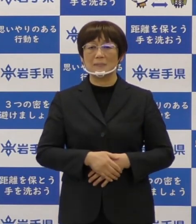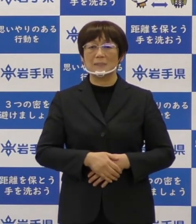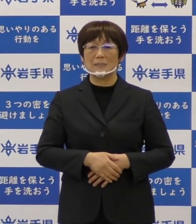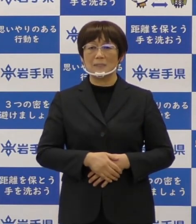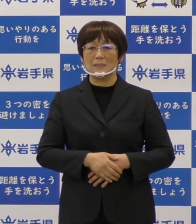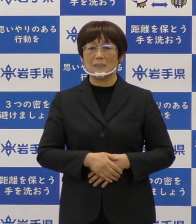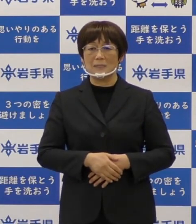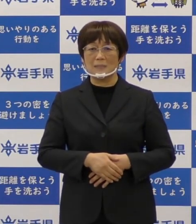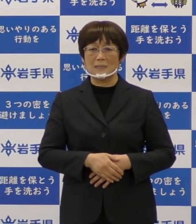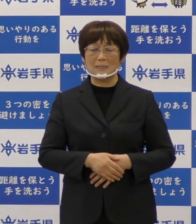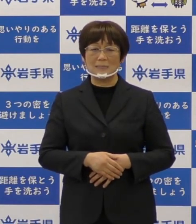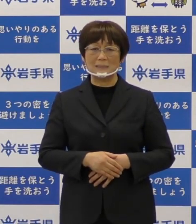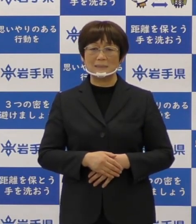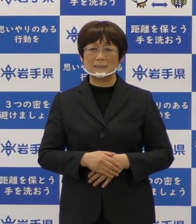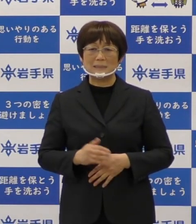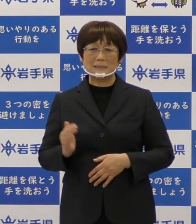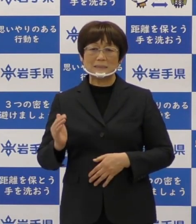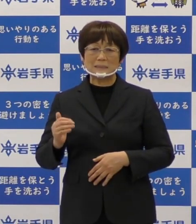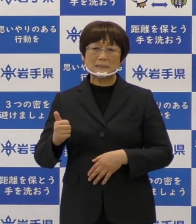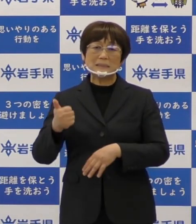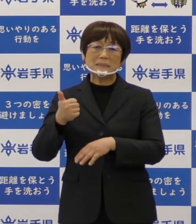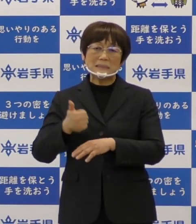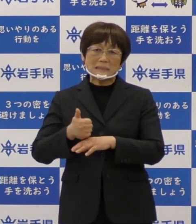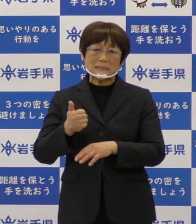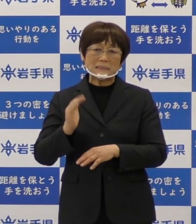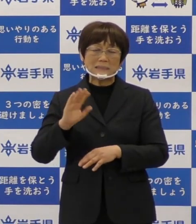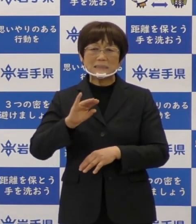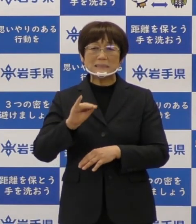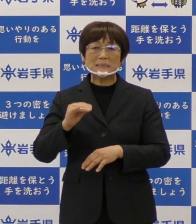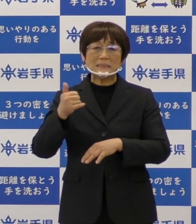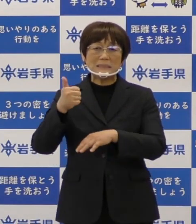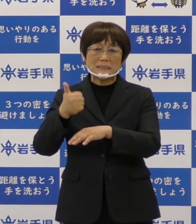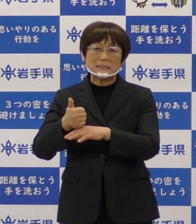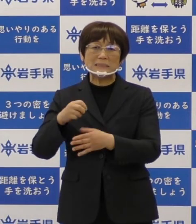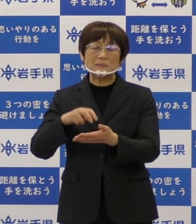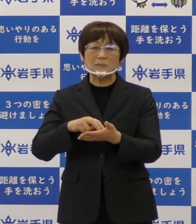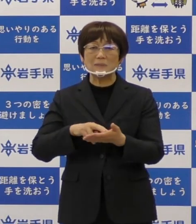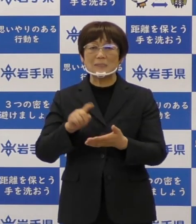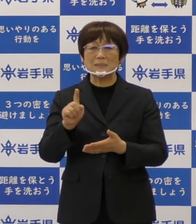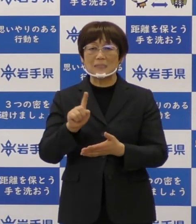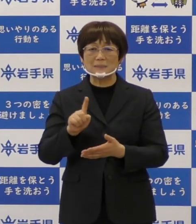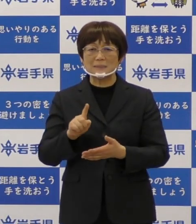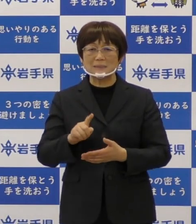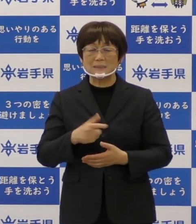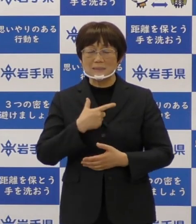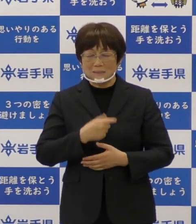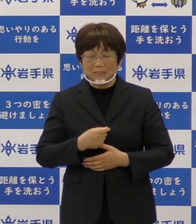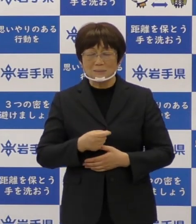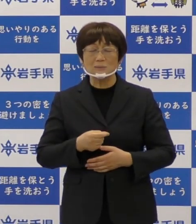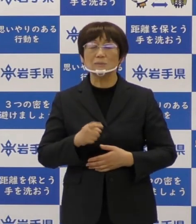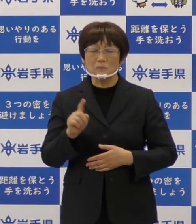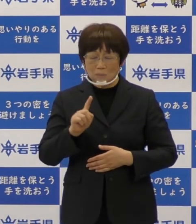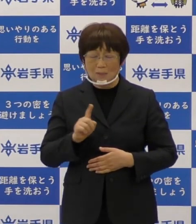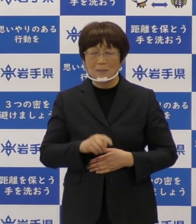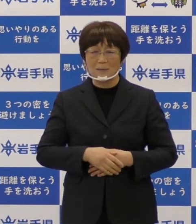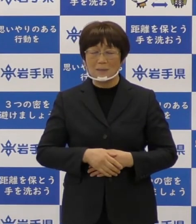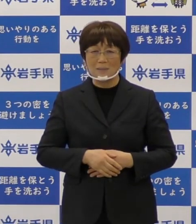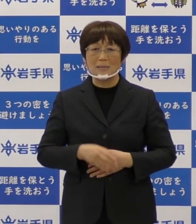知事として何がしたいかということについて言えば、それは県民の命と健康を守り